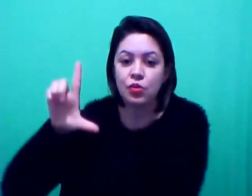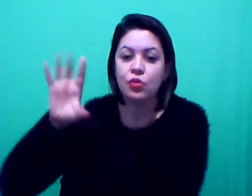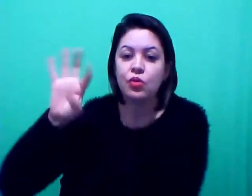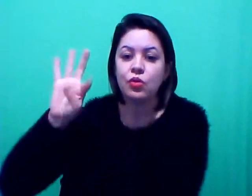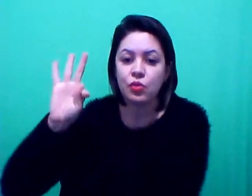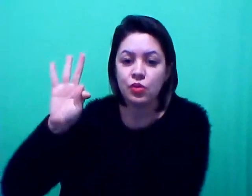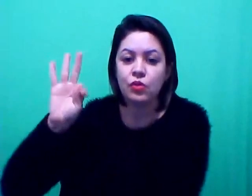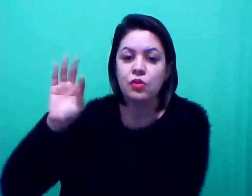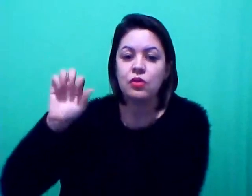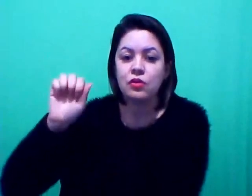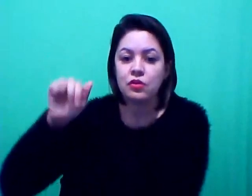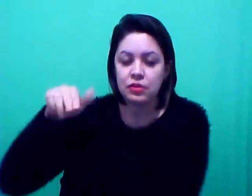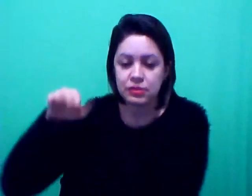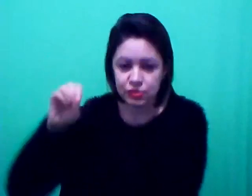Eles são simultâneos.